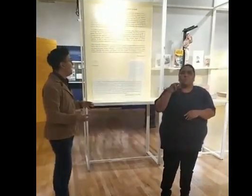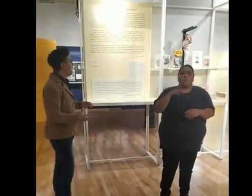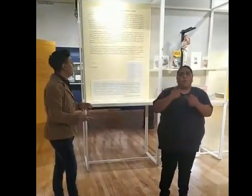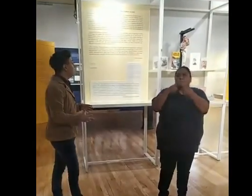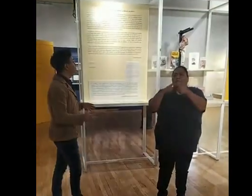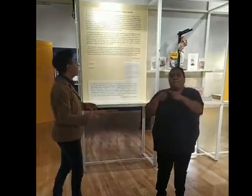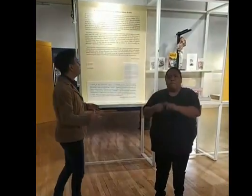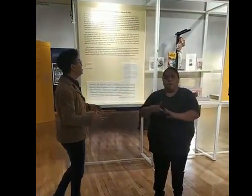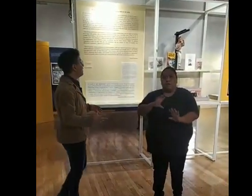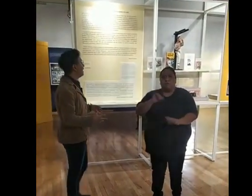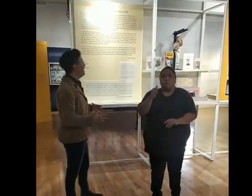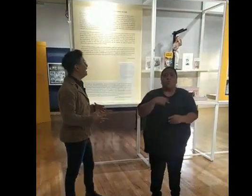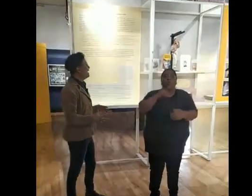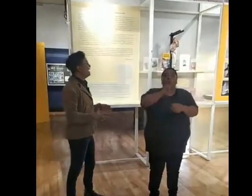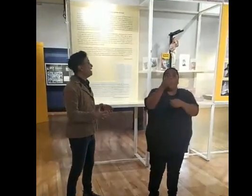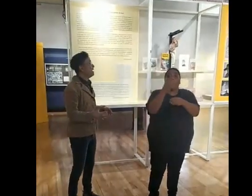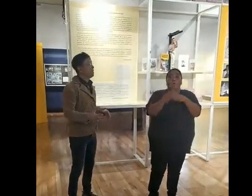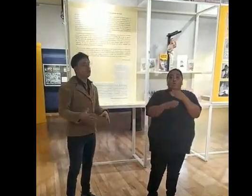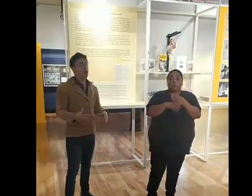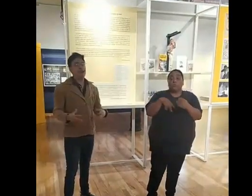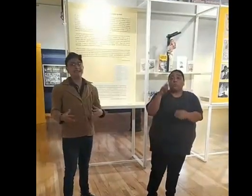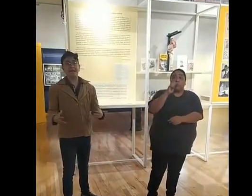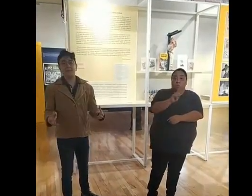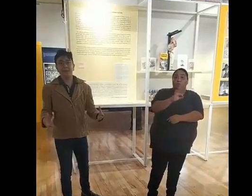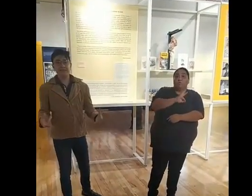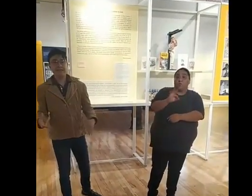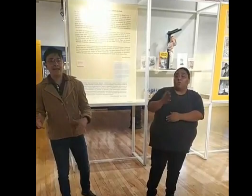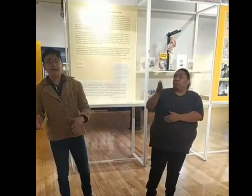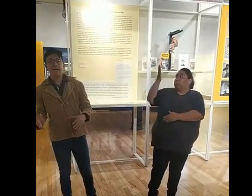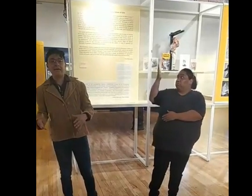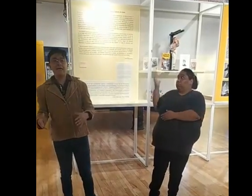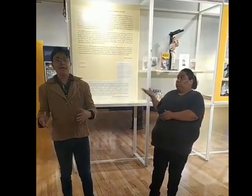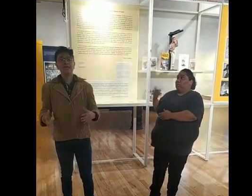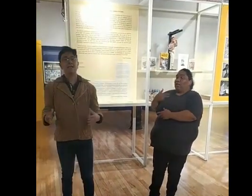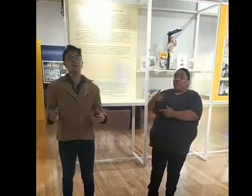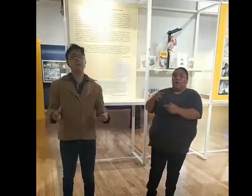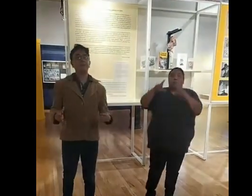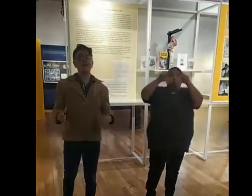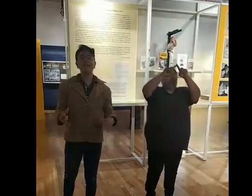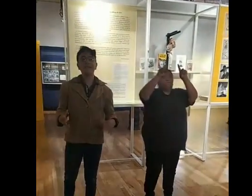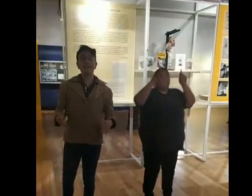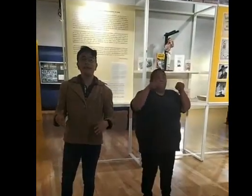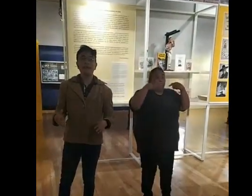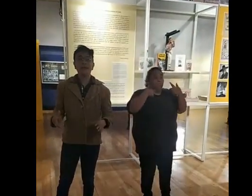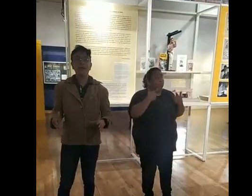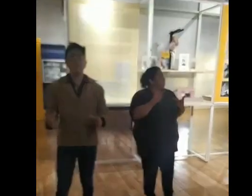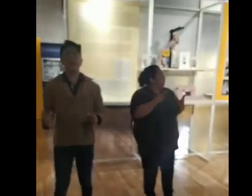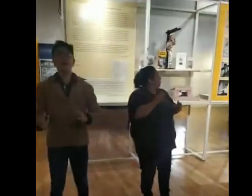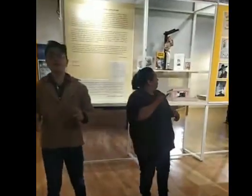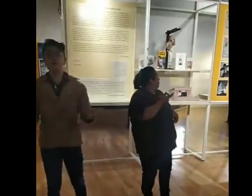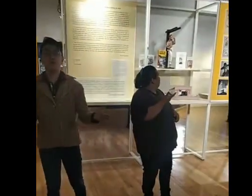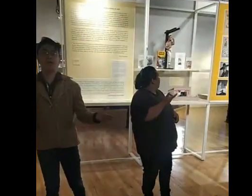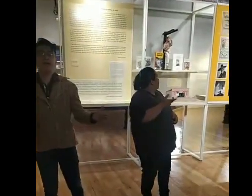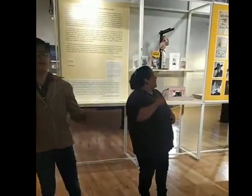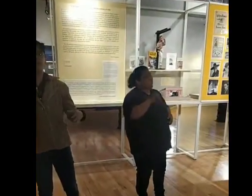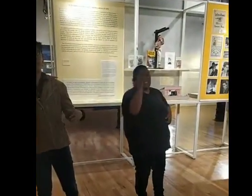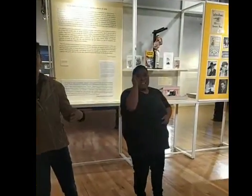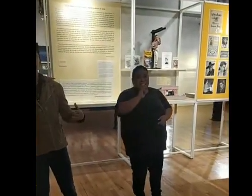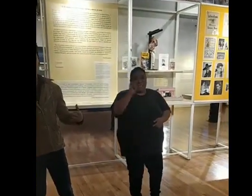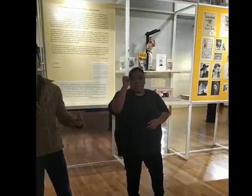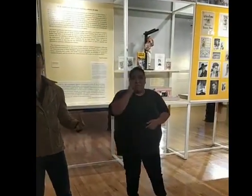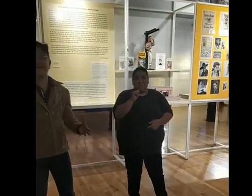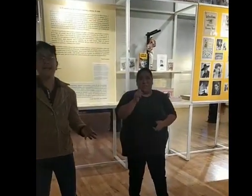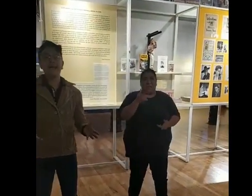también podemos ver aquí son las carpas. Las carpas van a ser el precursor de